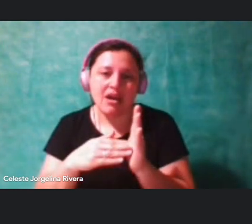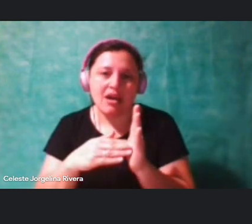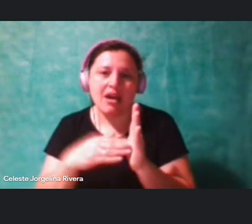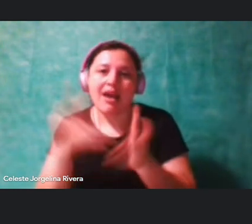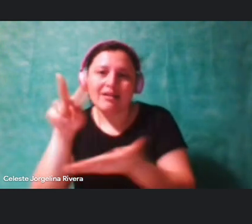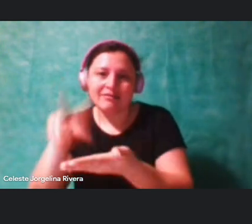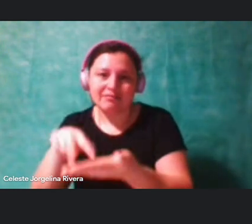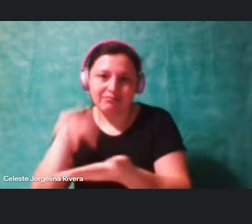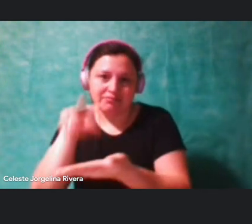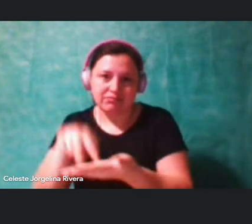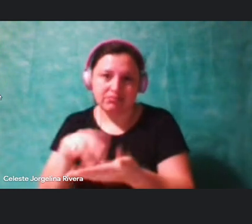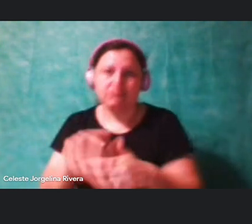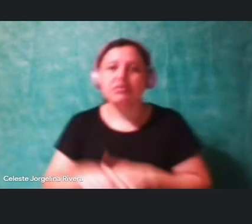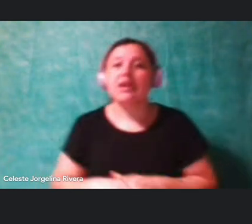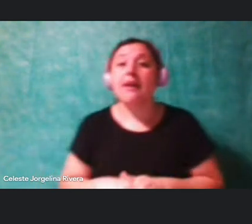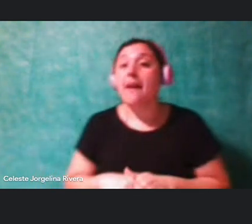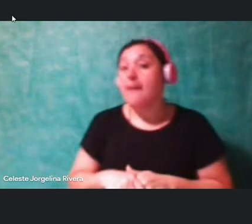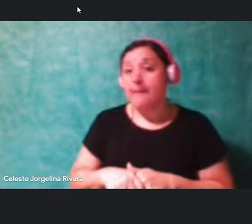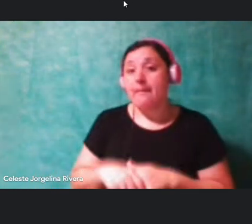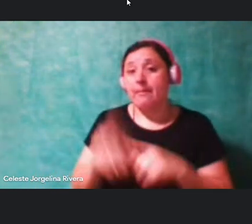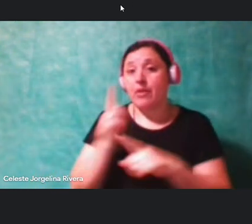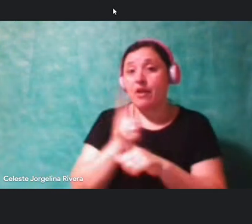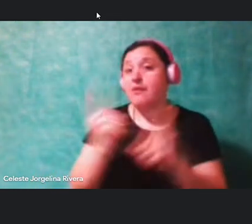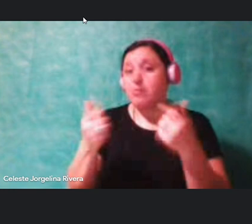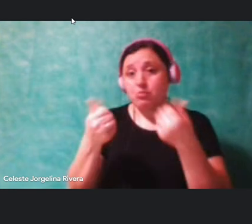Muy bien. Tenemos un, dice,